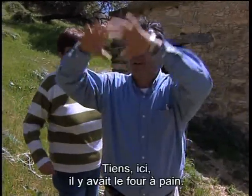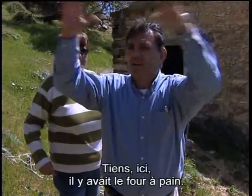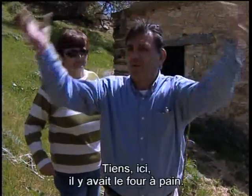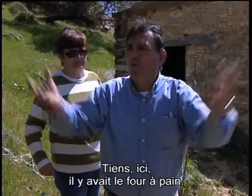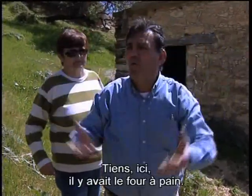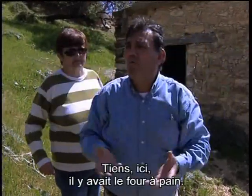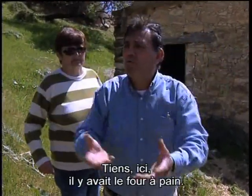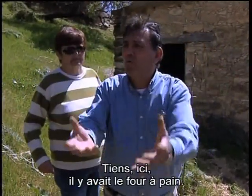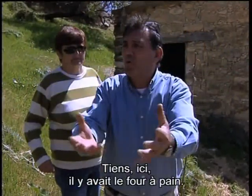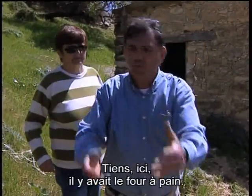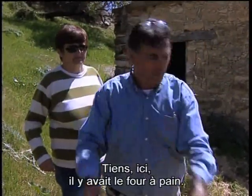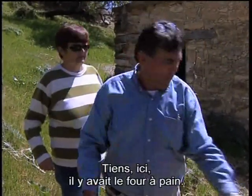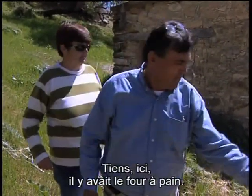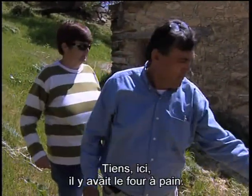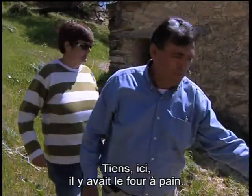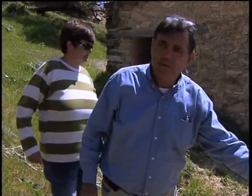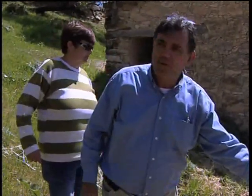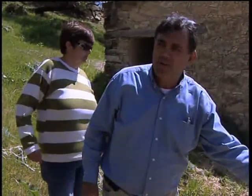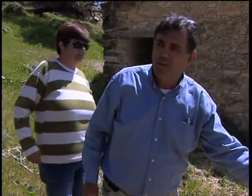Tiens, ici, il y avait le four à pain.